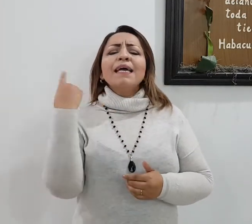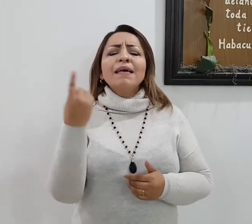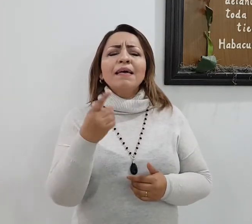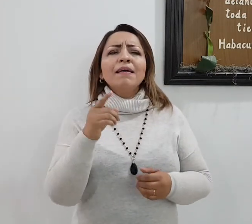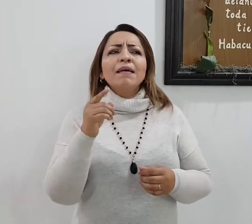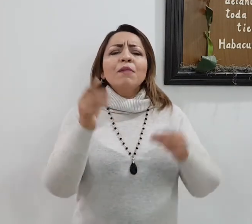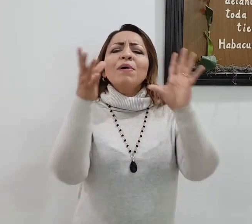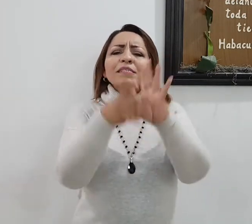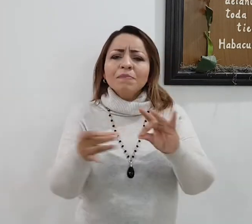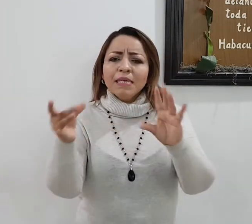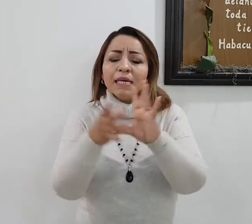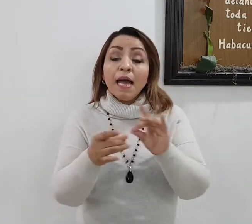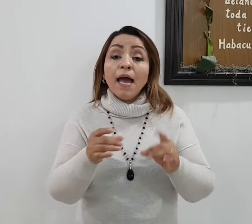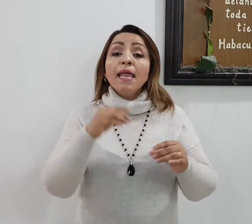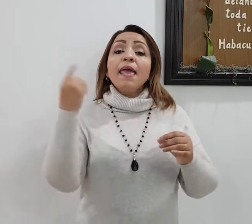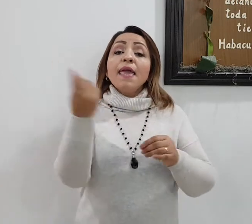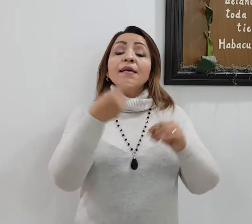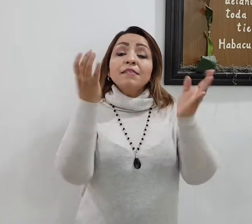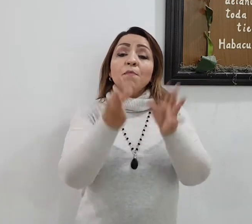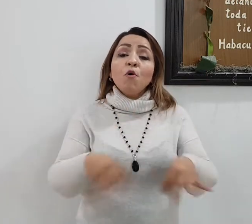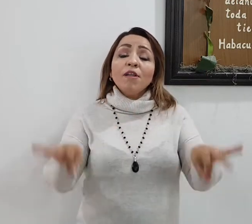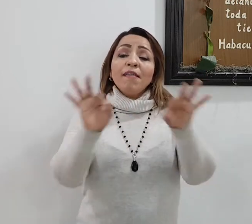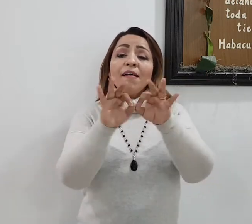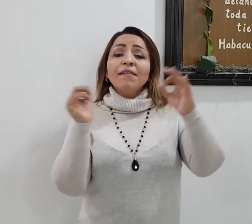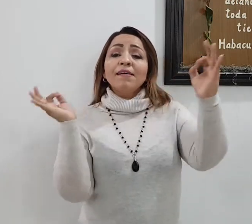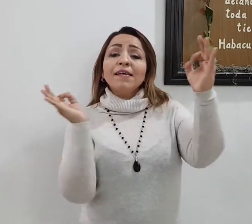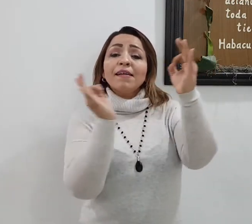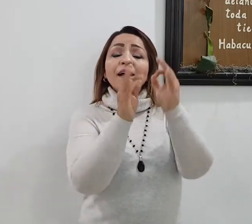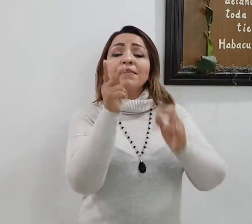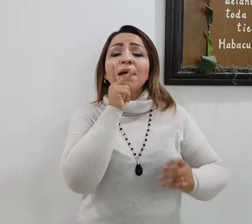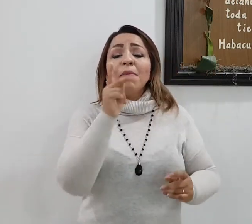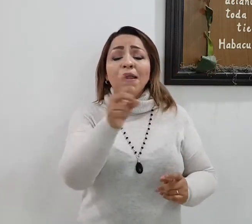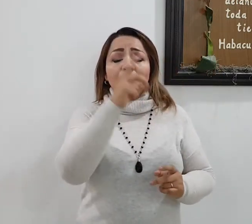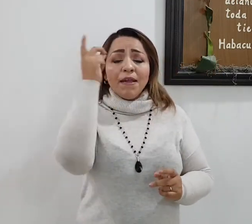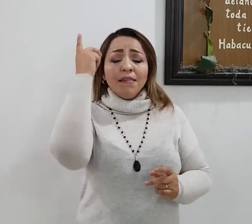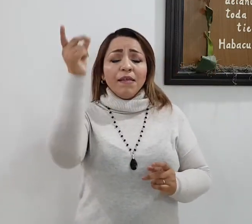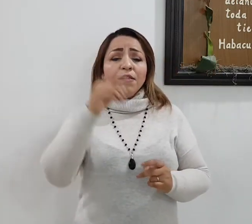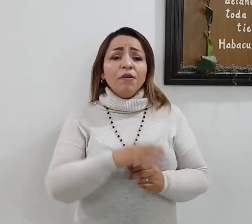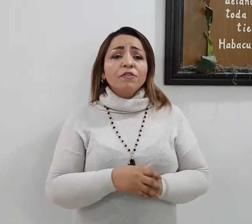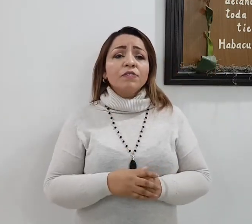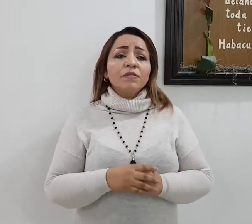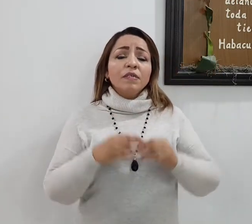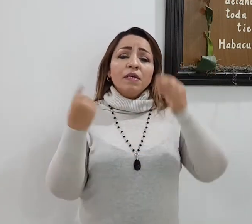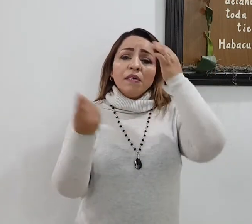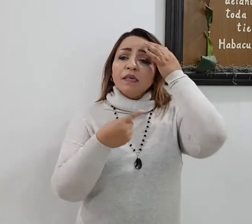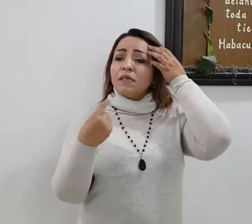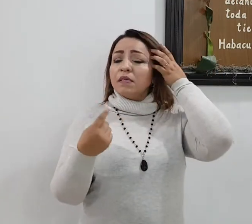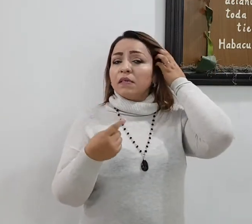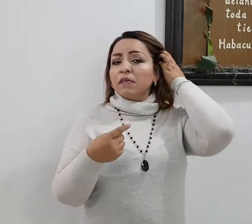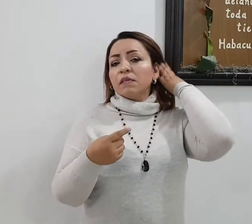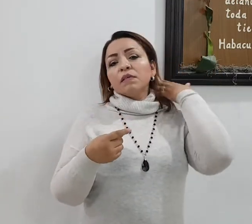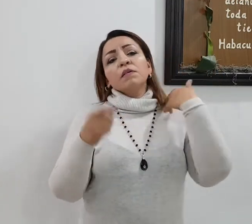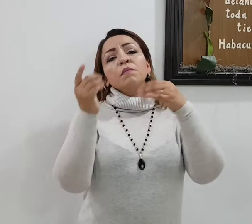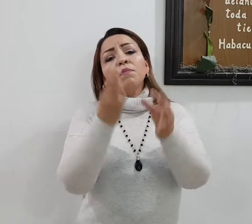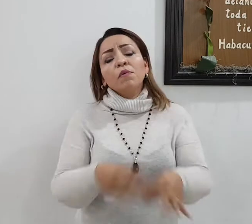tengo que compartirle con usted es que cuando usted se acerca a la palabra de Dios, usted conoce la